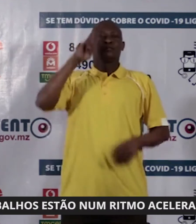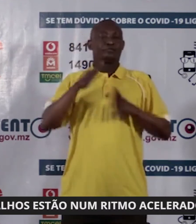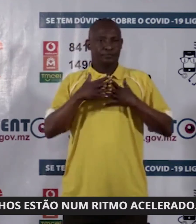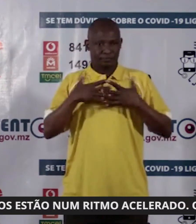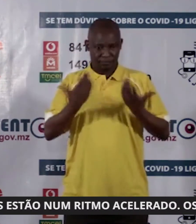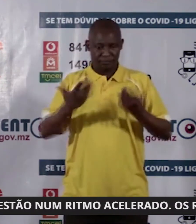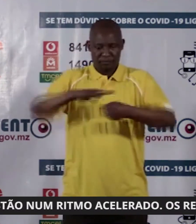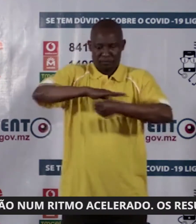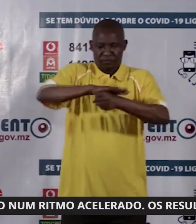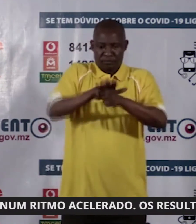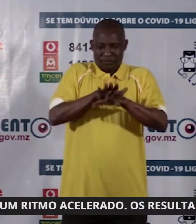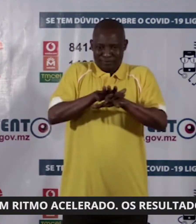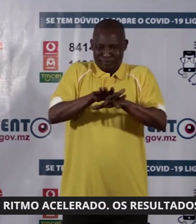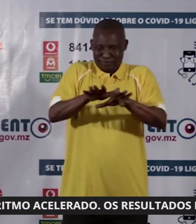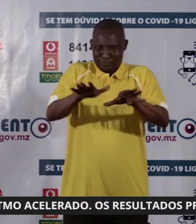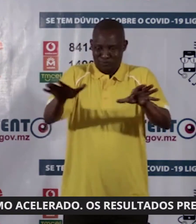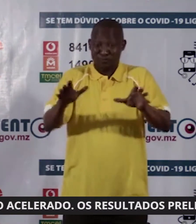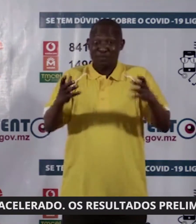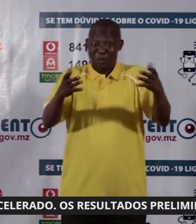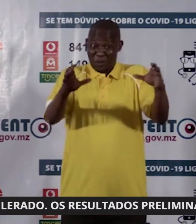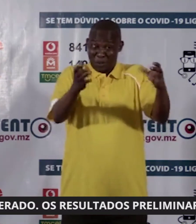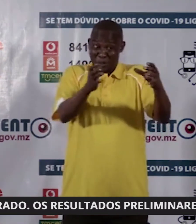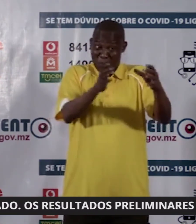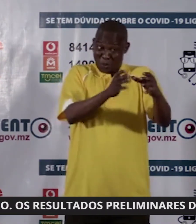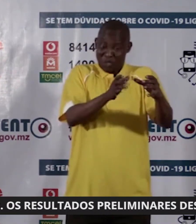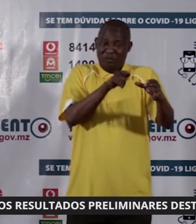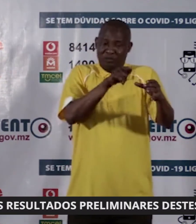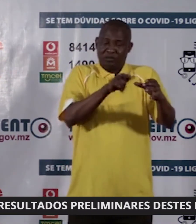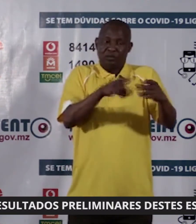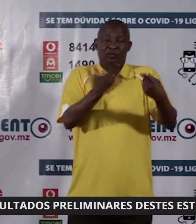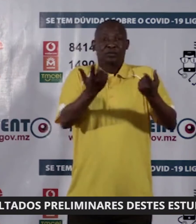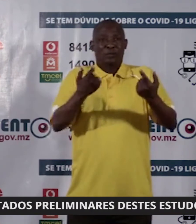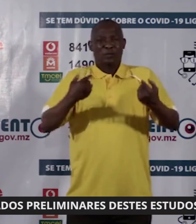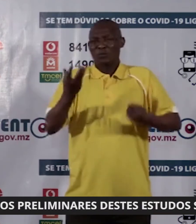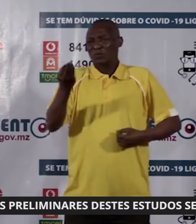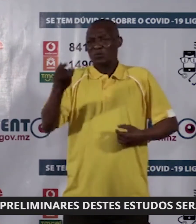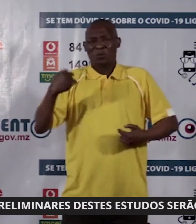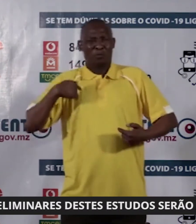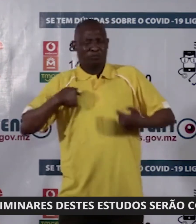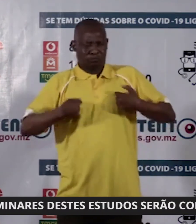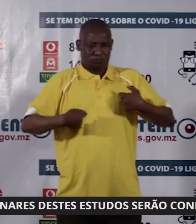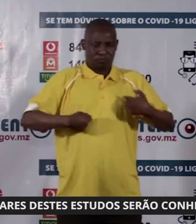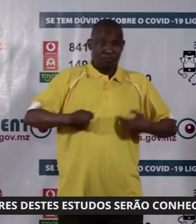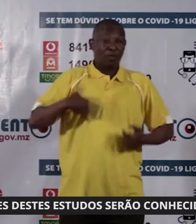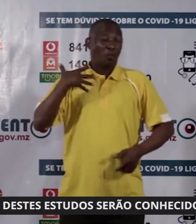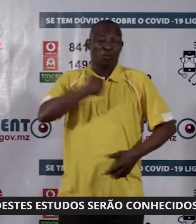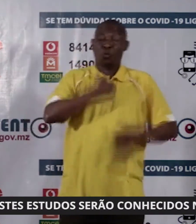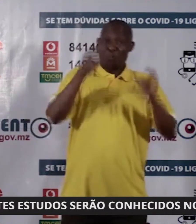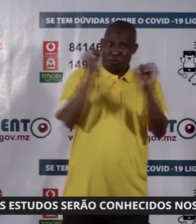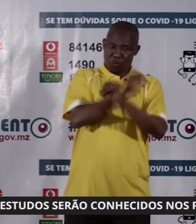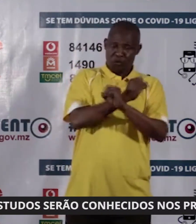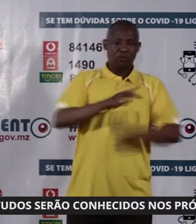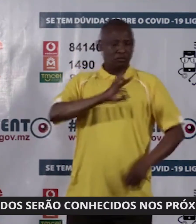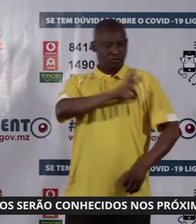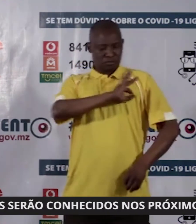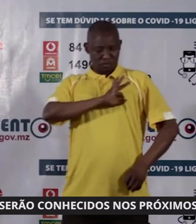a Covid-19 sem ter sintomas graves e morrer é a nossa imunidade. Ela determina a vida ou a